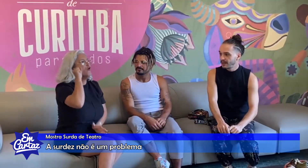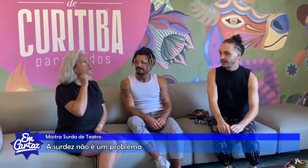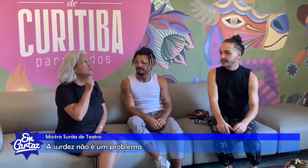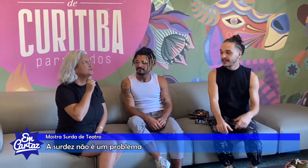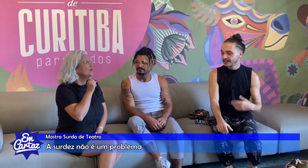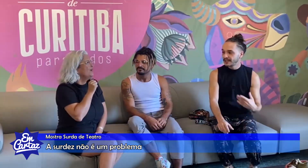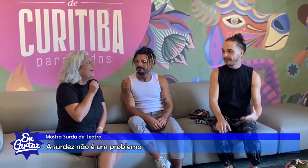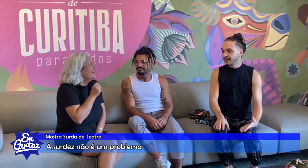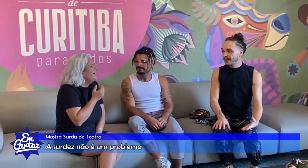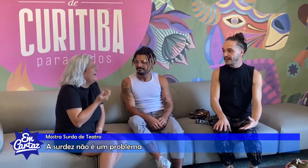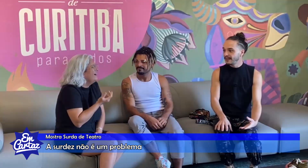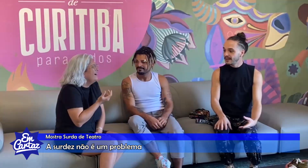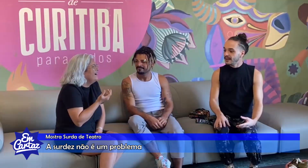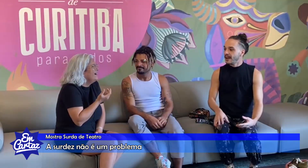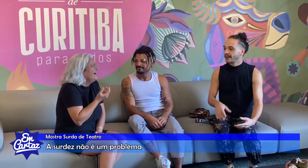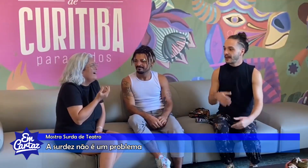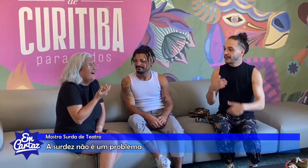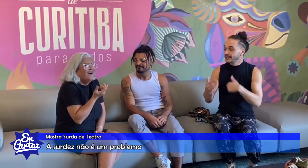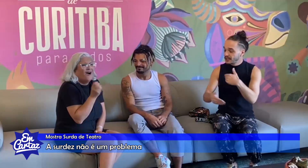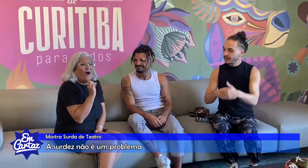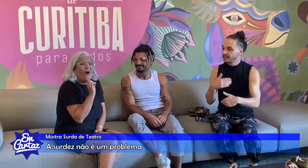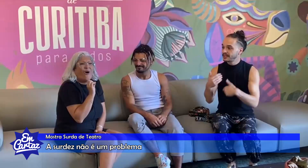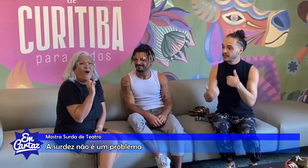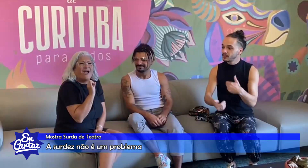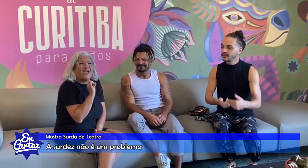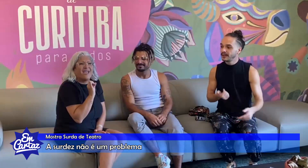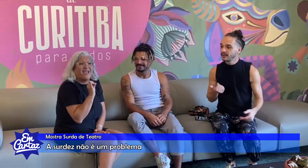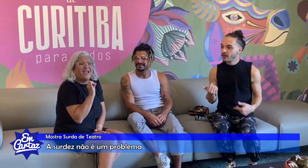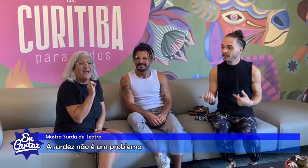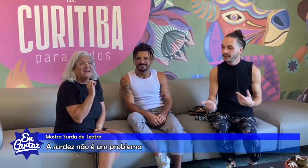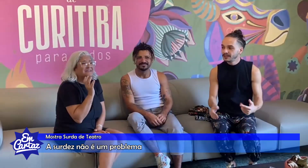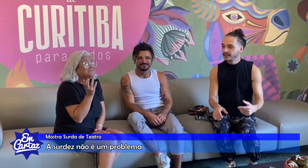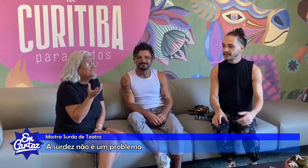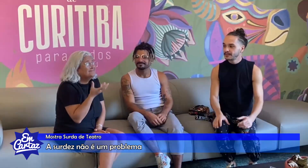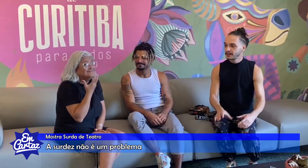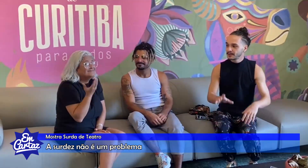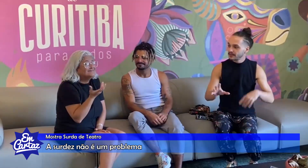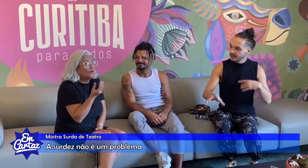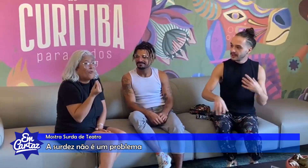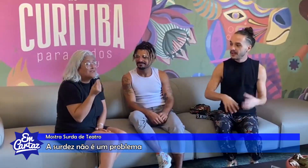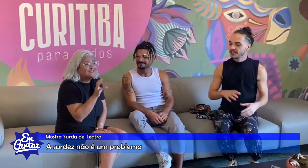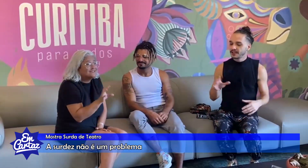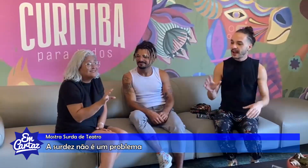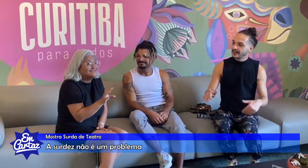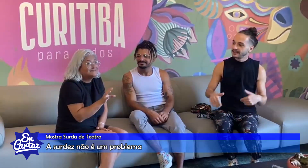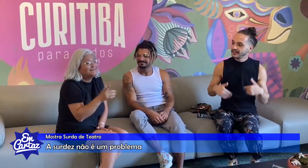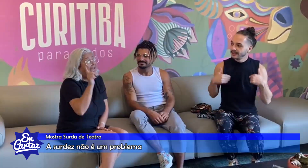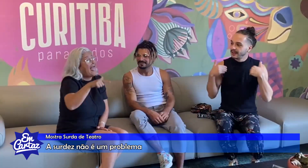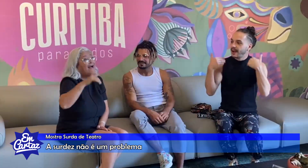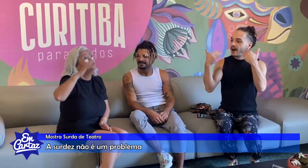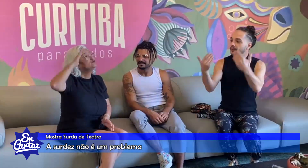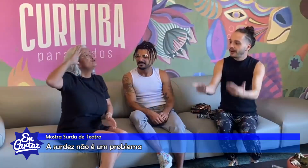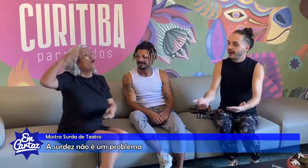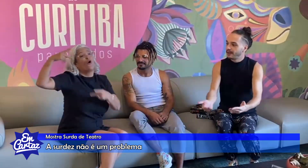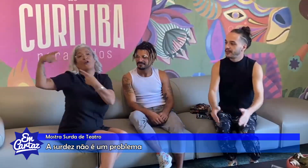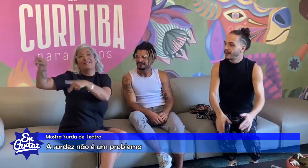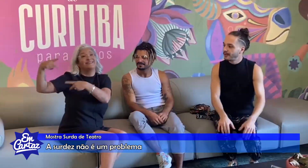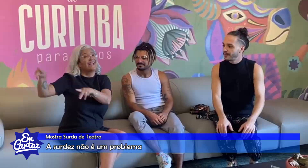Que se acreditava também que era uma tentativa de seguir um modelo ouvinte, né? De que as pessoas surdas chegassem a uma